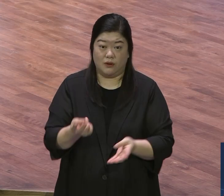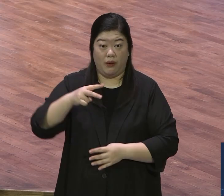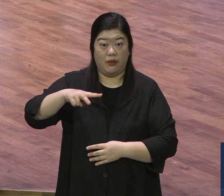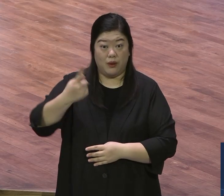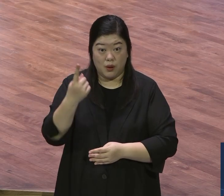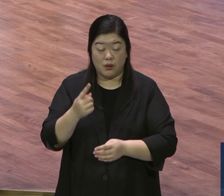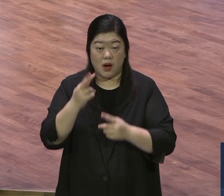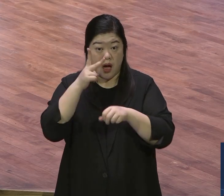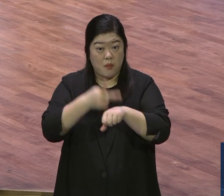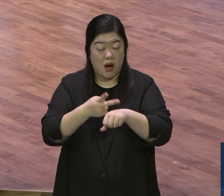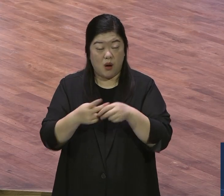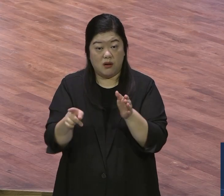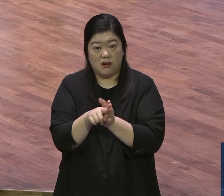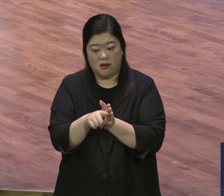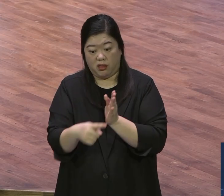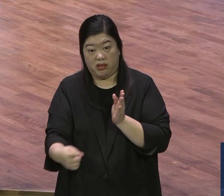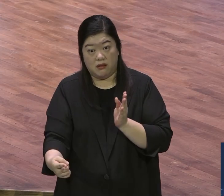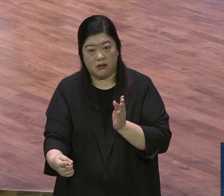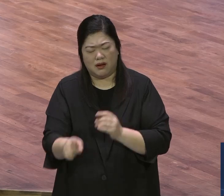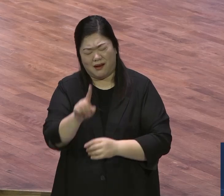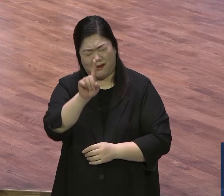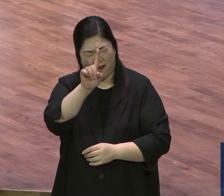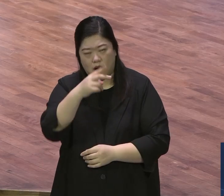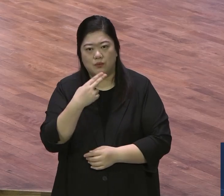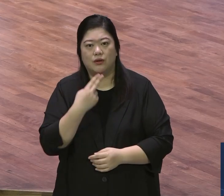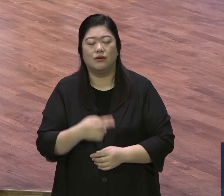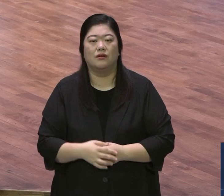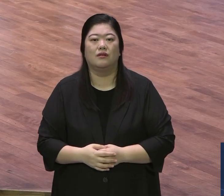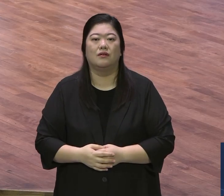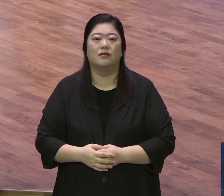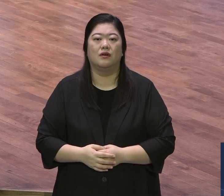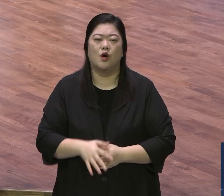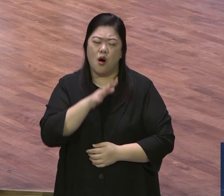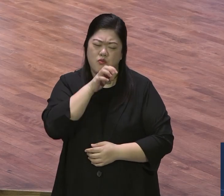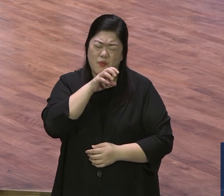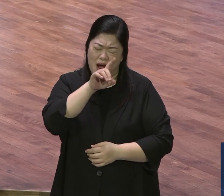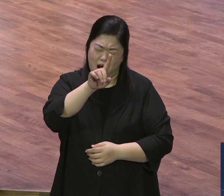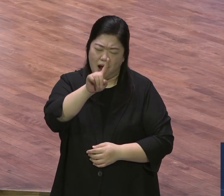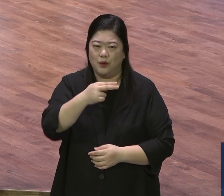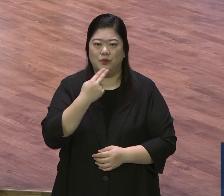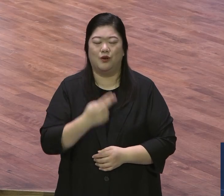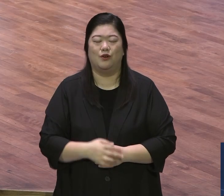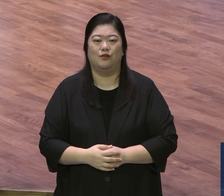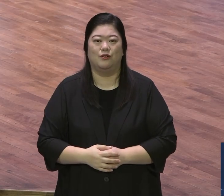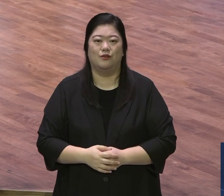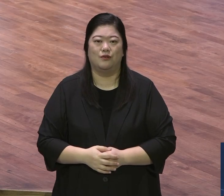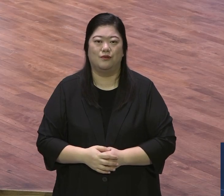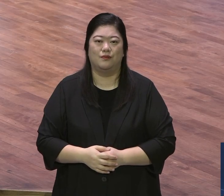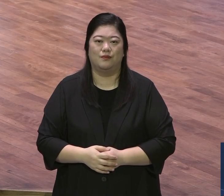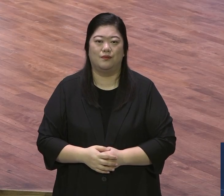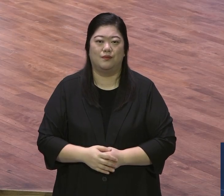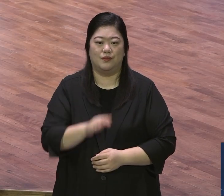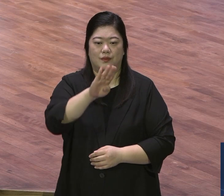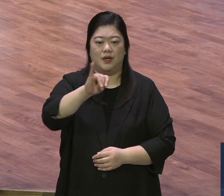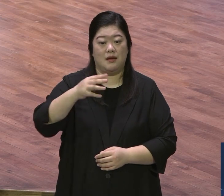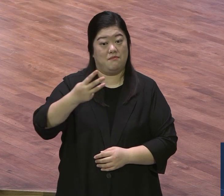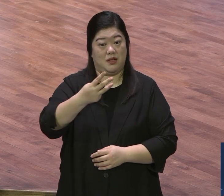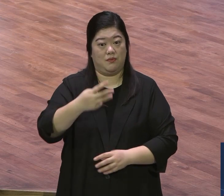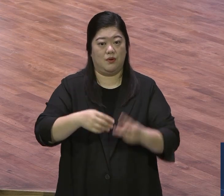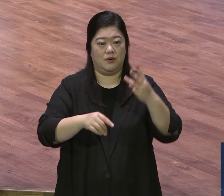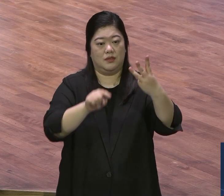넘어뜨리지 못해 실망치지 못했단 말이에요 원망하게 하지 않았단 말이에요 사도 바울은 빌리포 3장